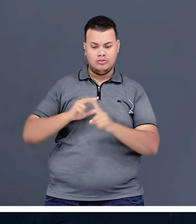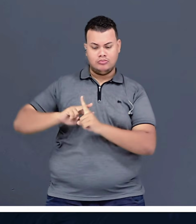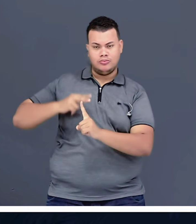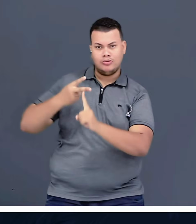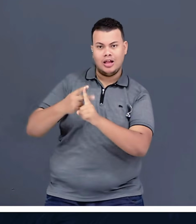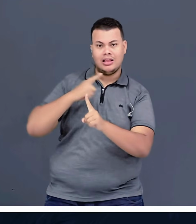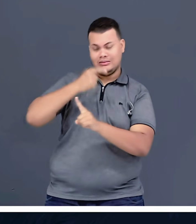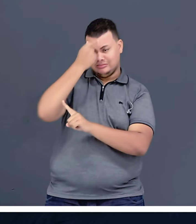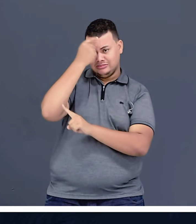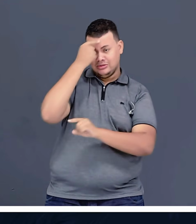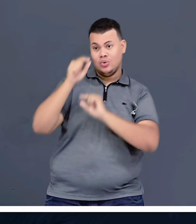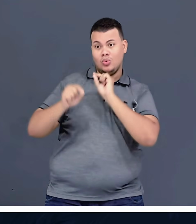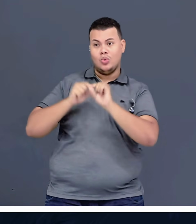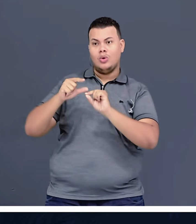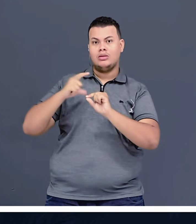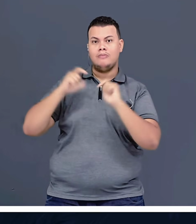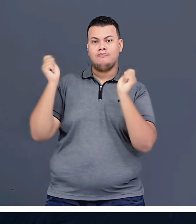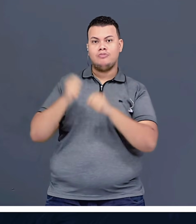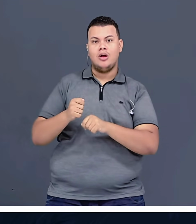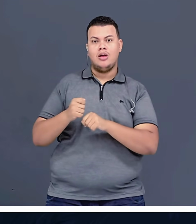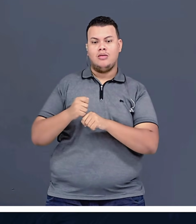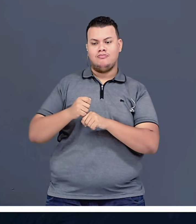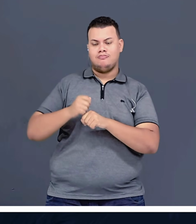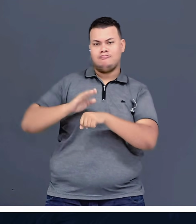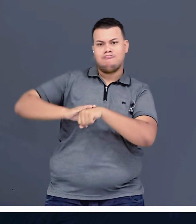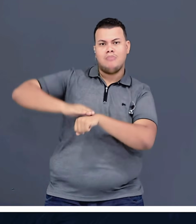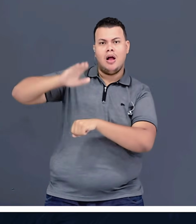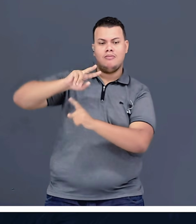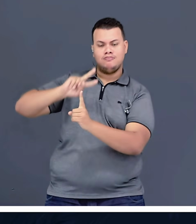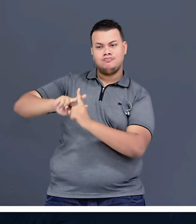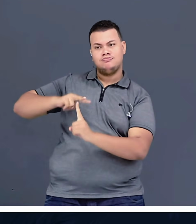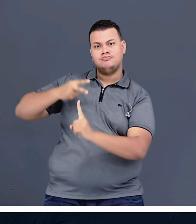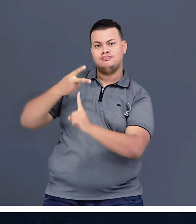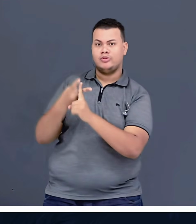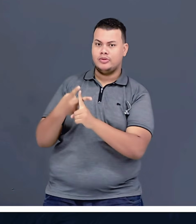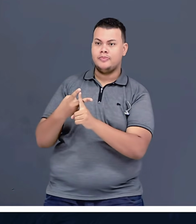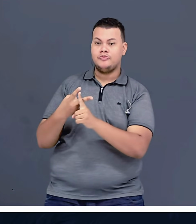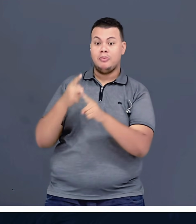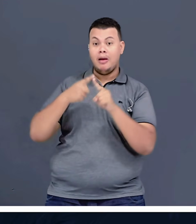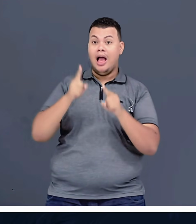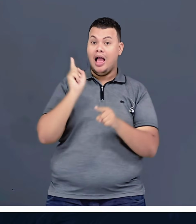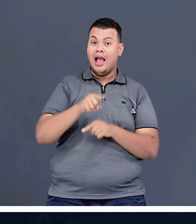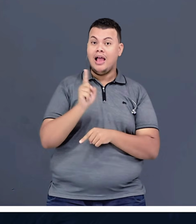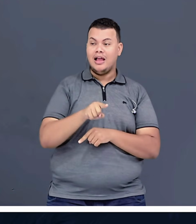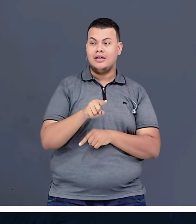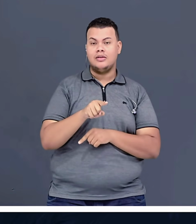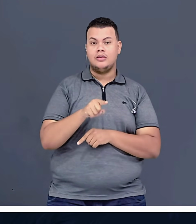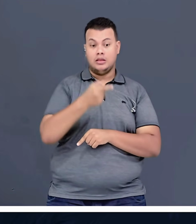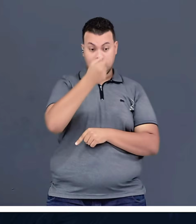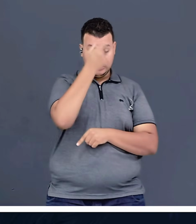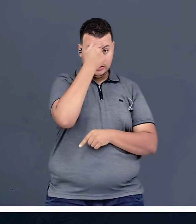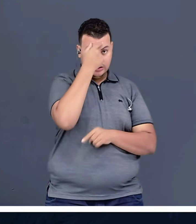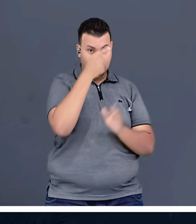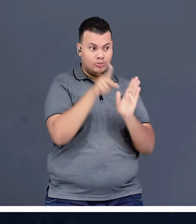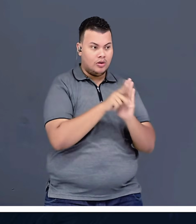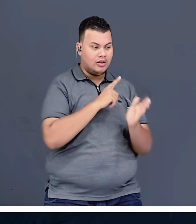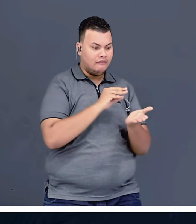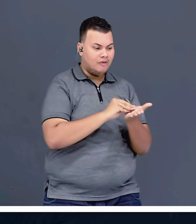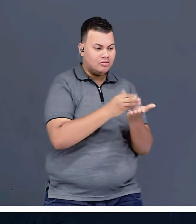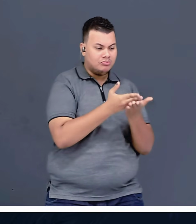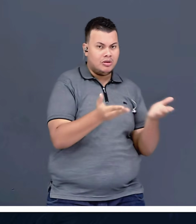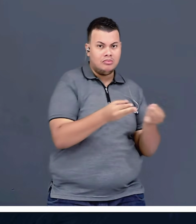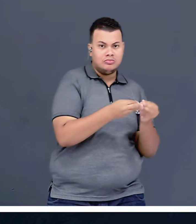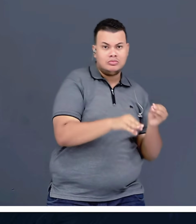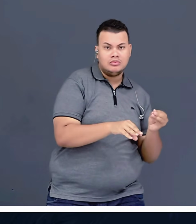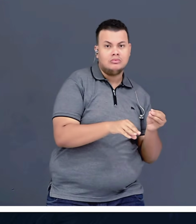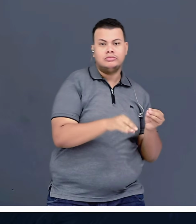mentalidade que nos leva para o transbordo, para a abundância. Estou sendo redundante, mas é isso mesmo. A mentalidade da escassez não.